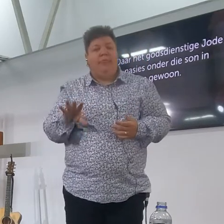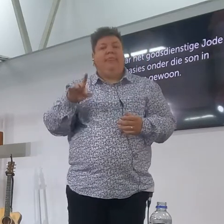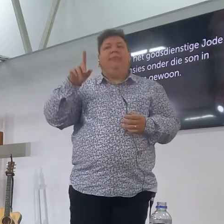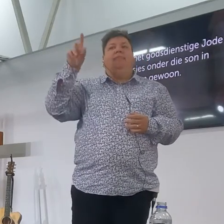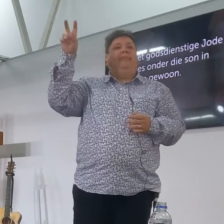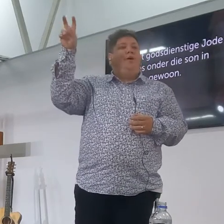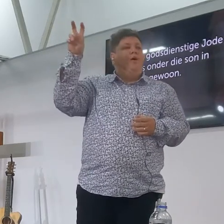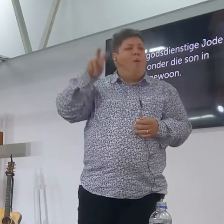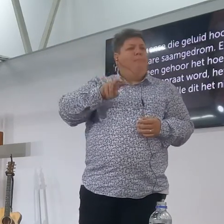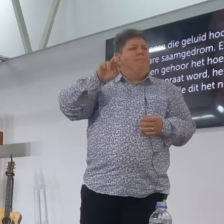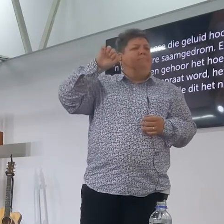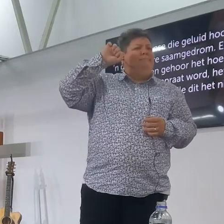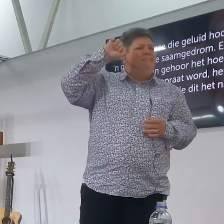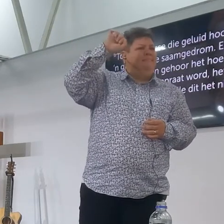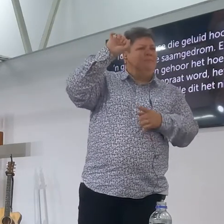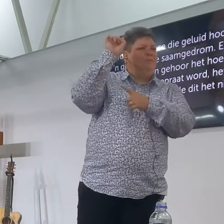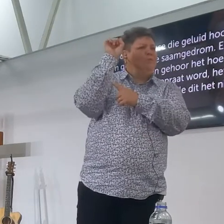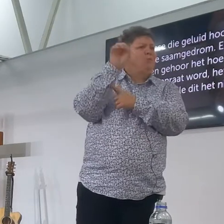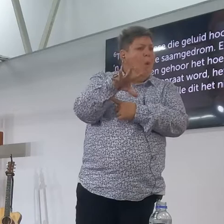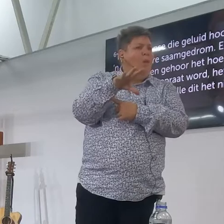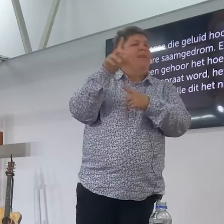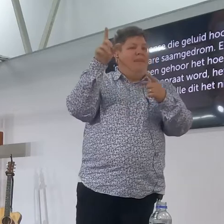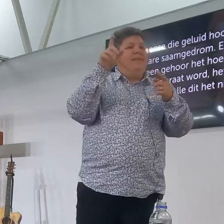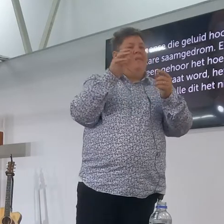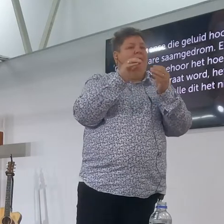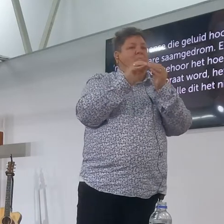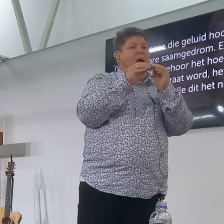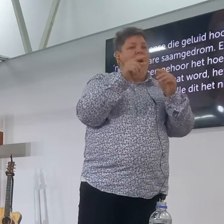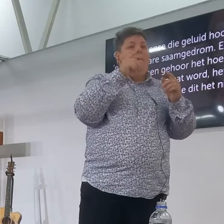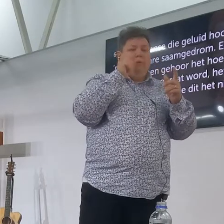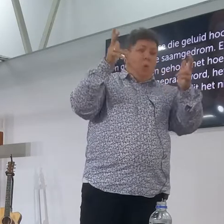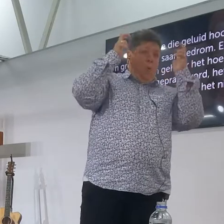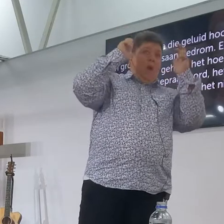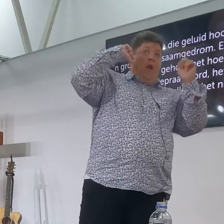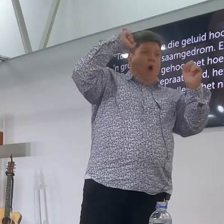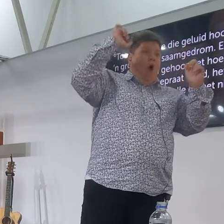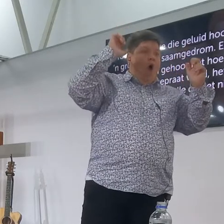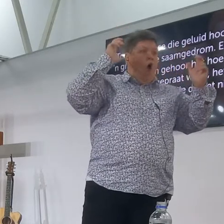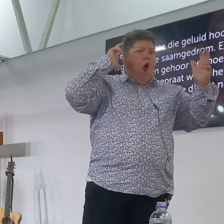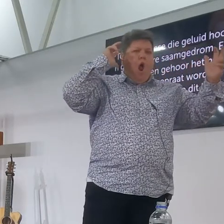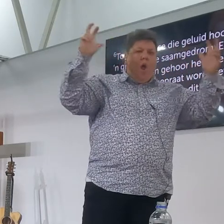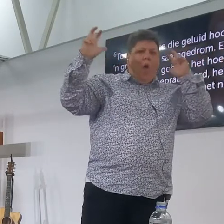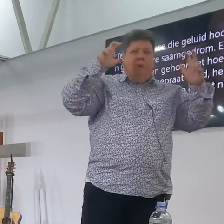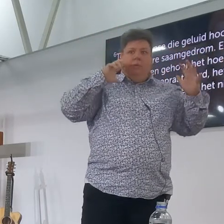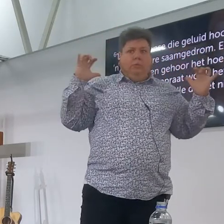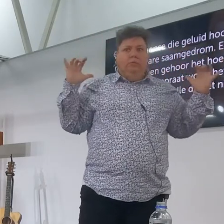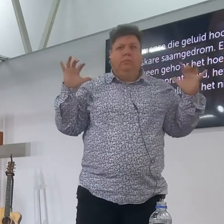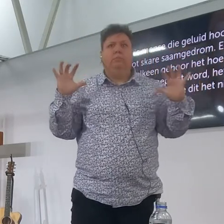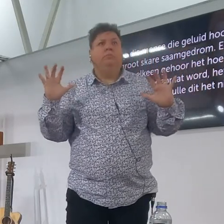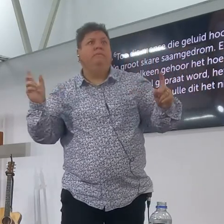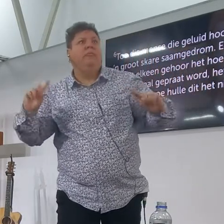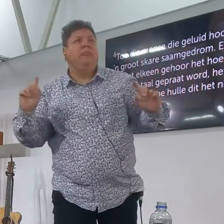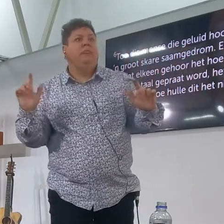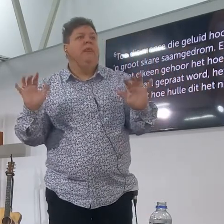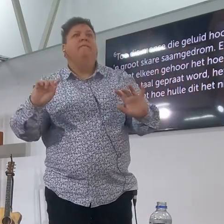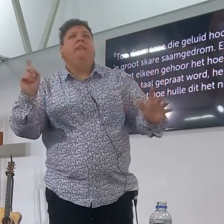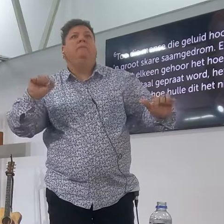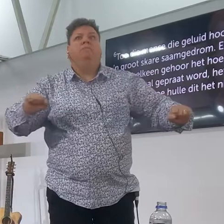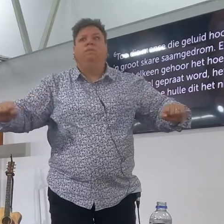nasies onder die son in Jerusalem gewoon. Toe die mense die geluid hoor, het hulle groot skare saamgedrom en